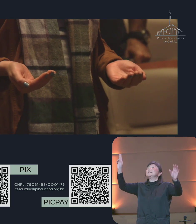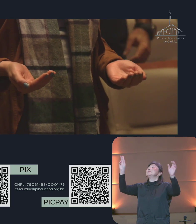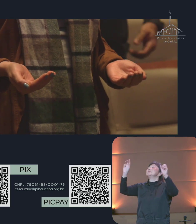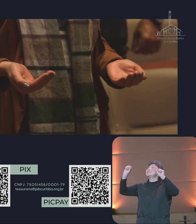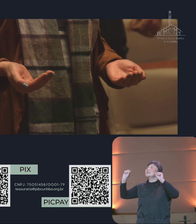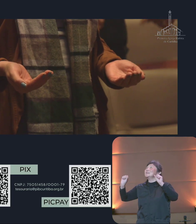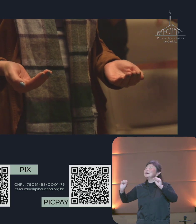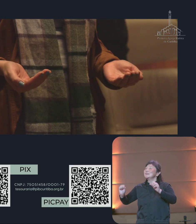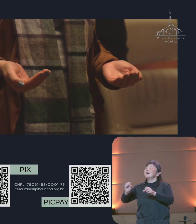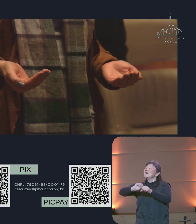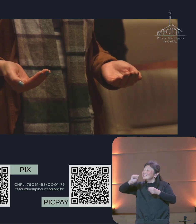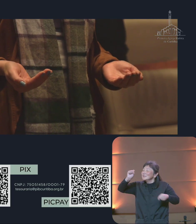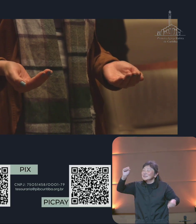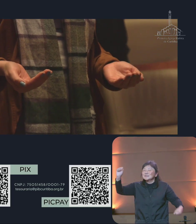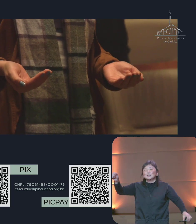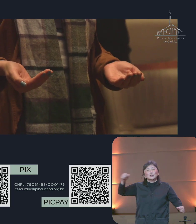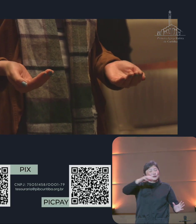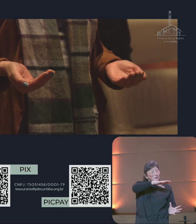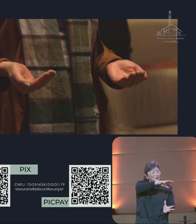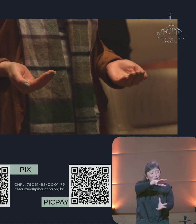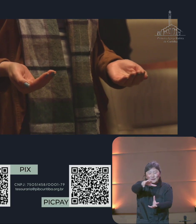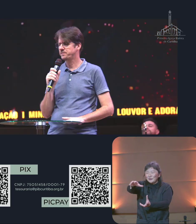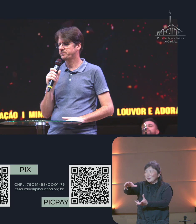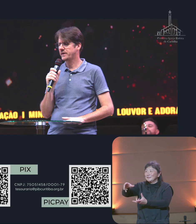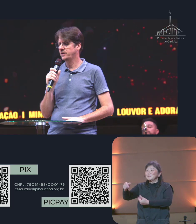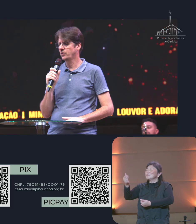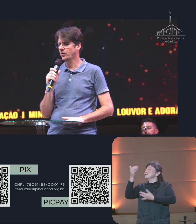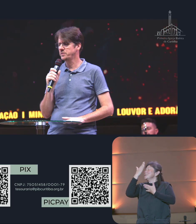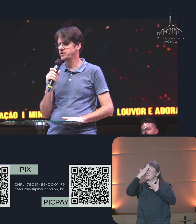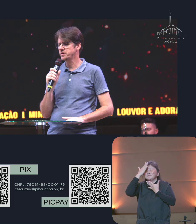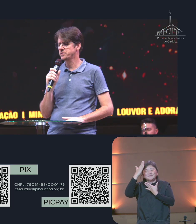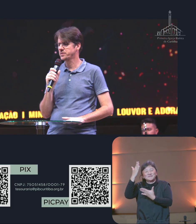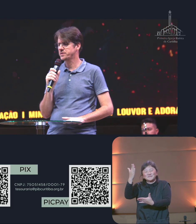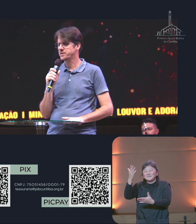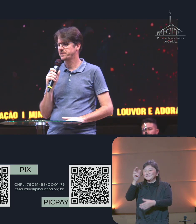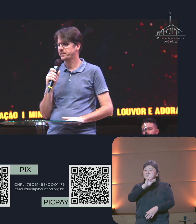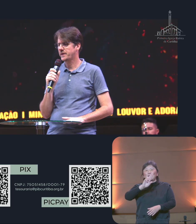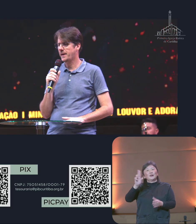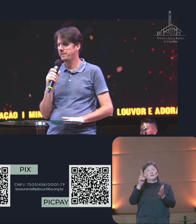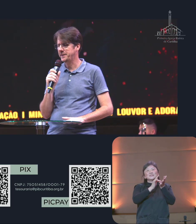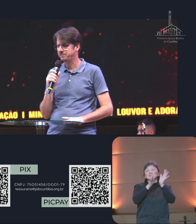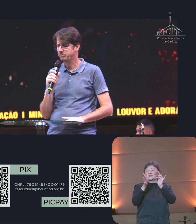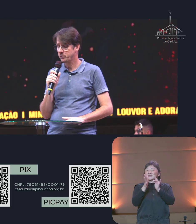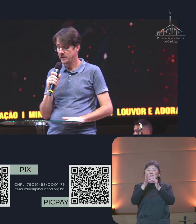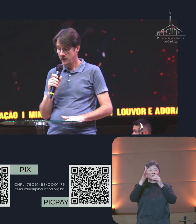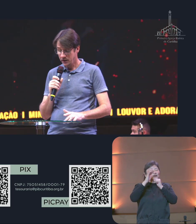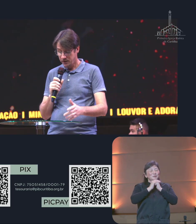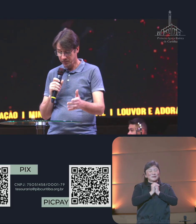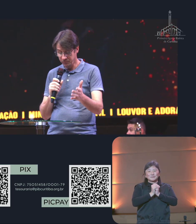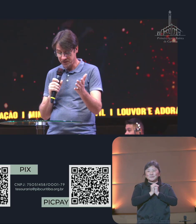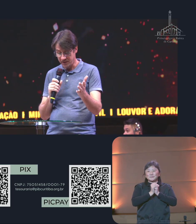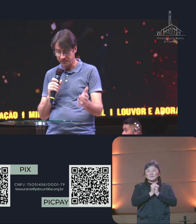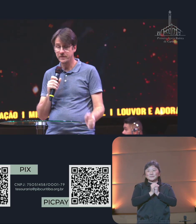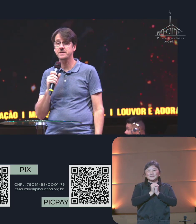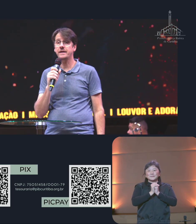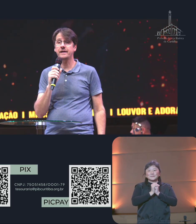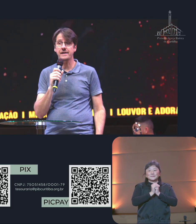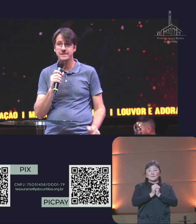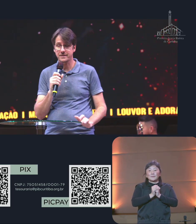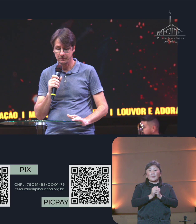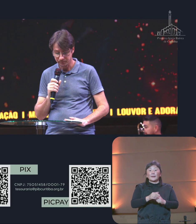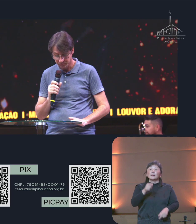toda a terra. Nós somos gratos a Ti, Deus, em nome de Jesus, amém. E para você que